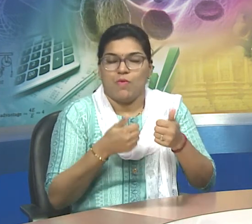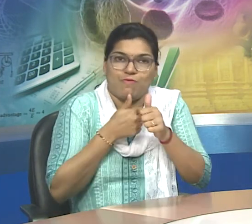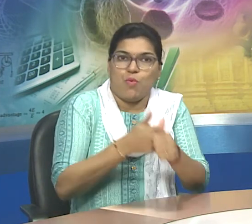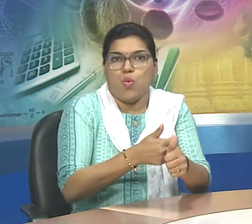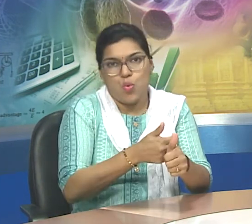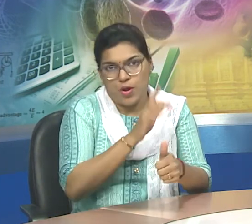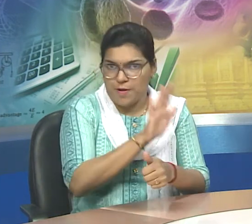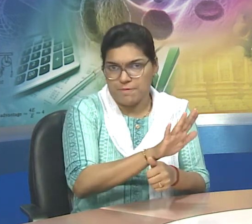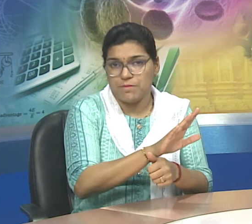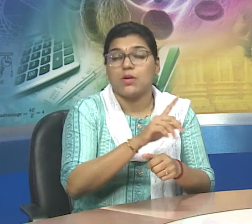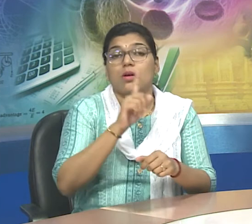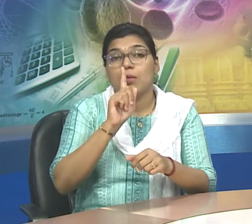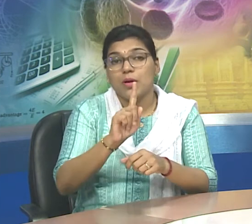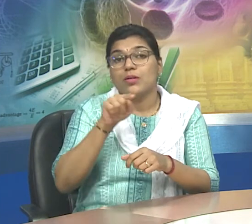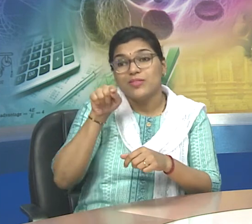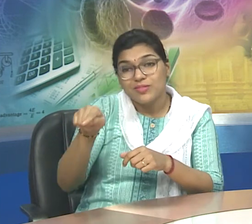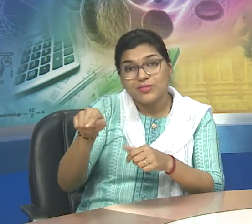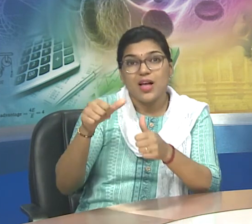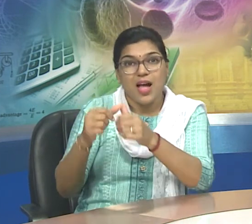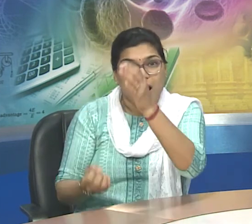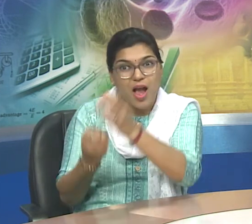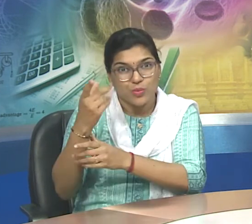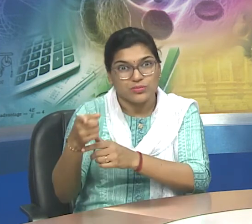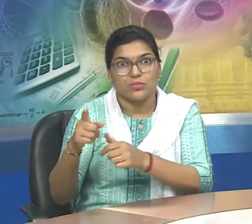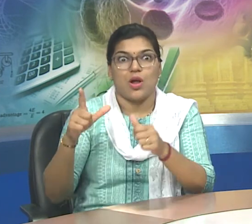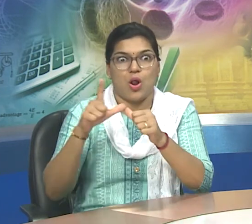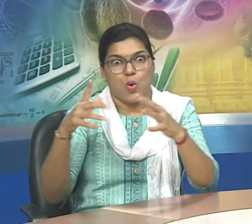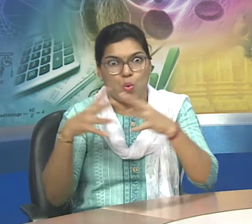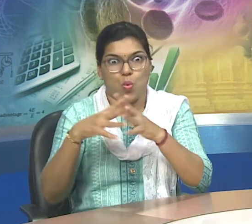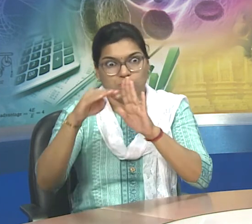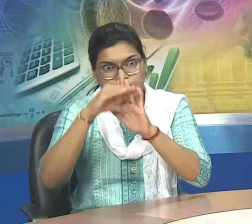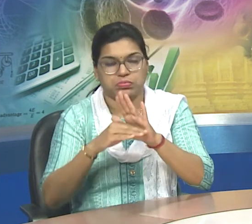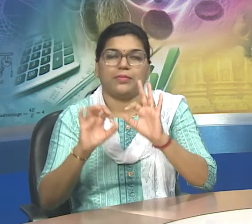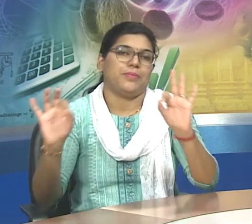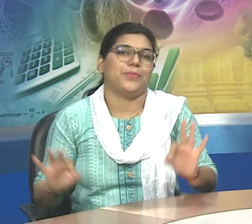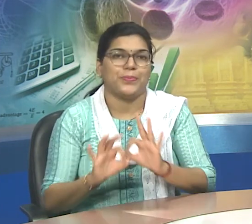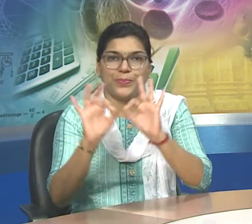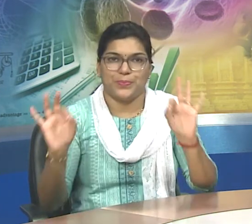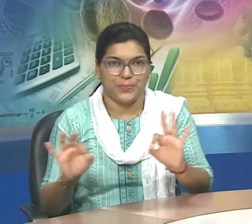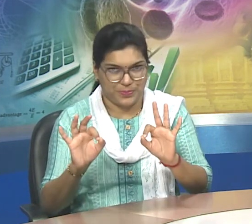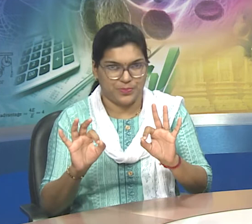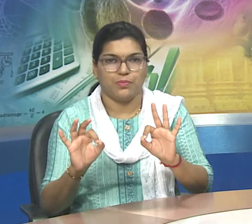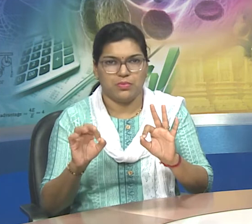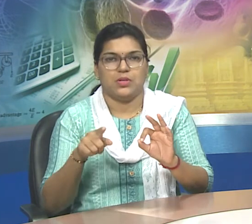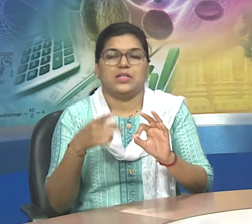है। सी बिंदु कहता है कि जो स्टेट है वो सॉवरेन है अर्थात संप्रभु है, जबकि